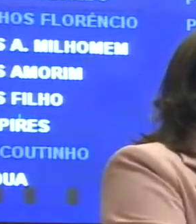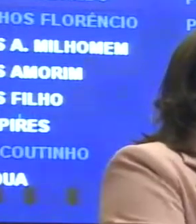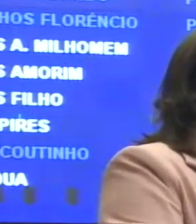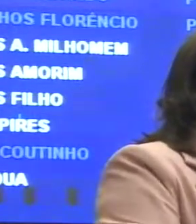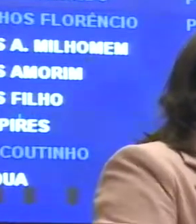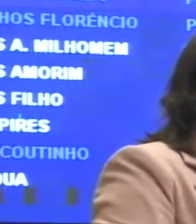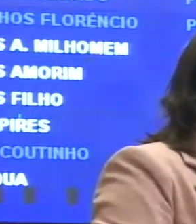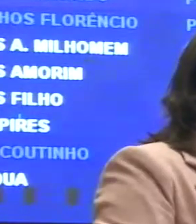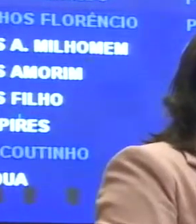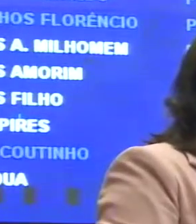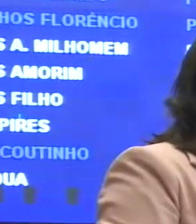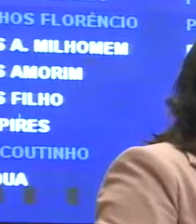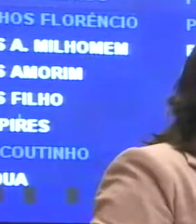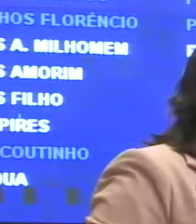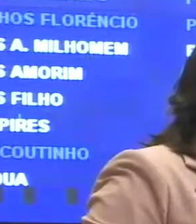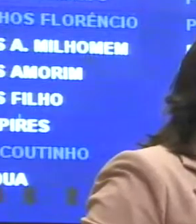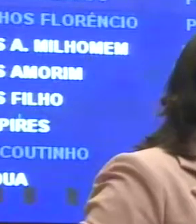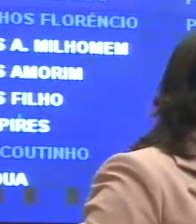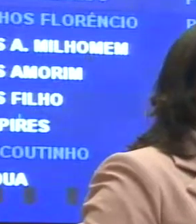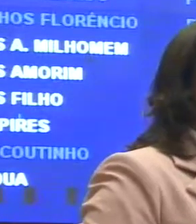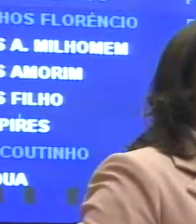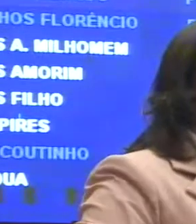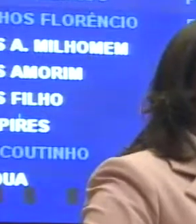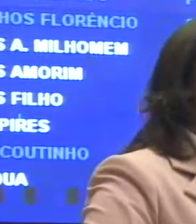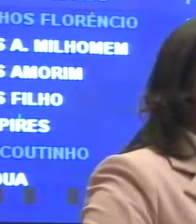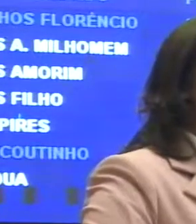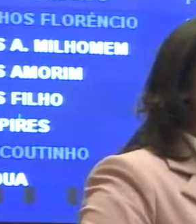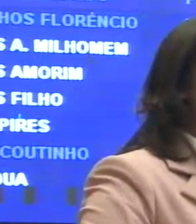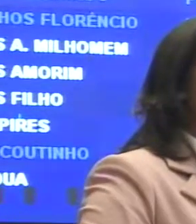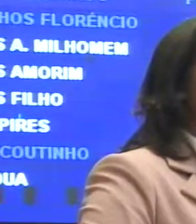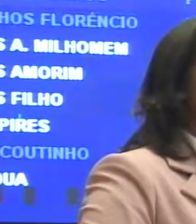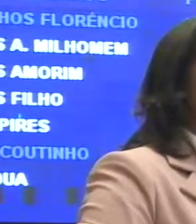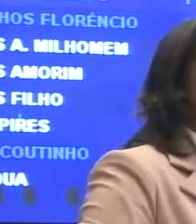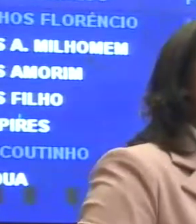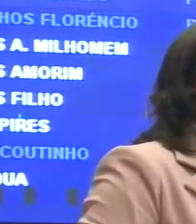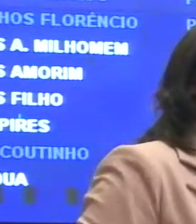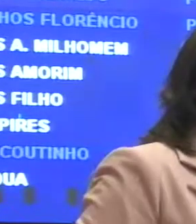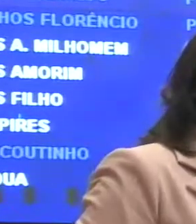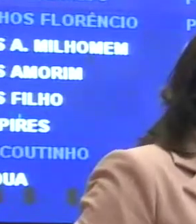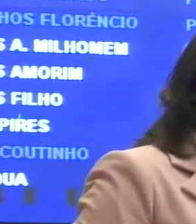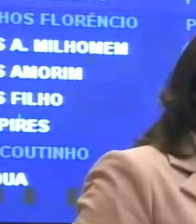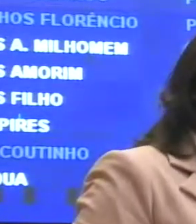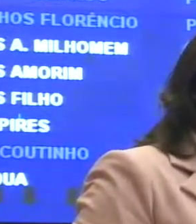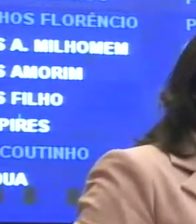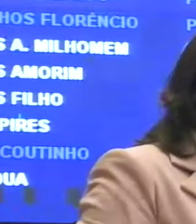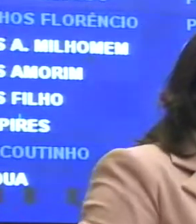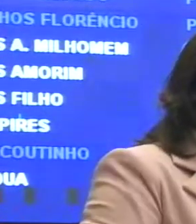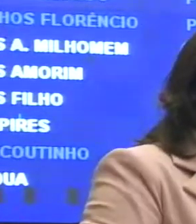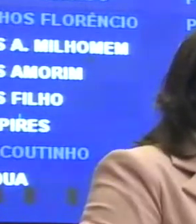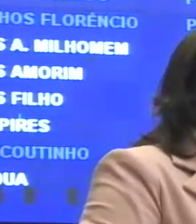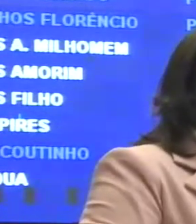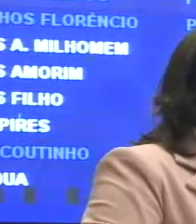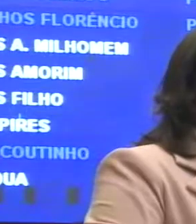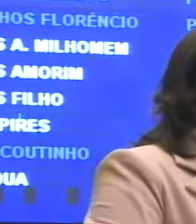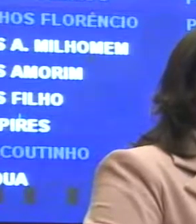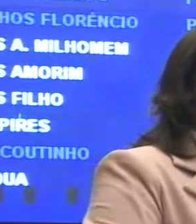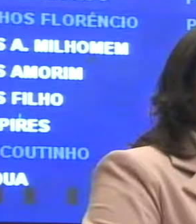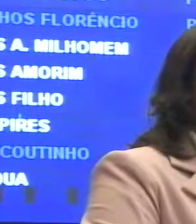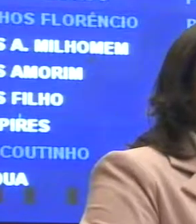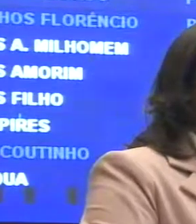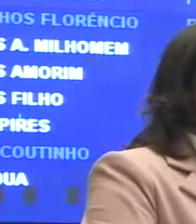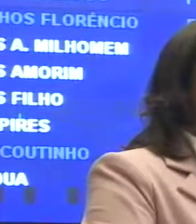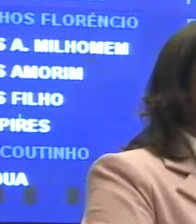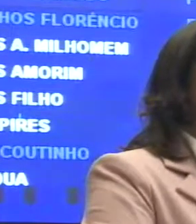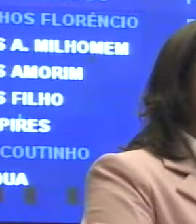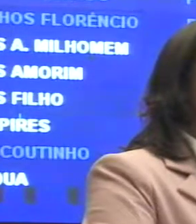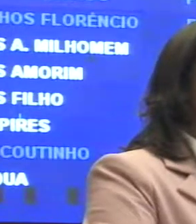vinda do secretário Aloysio aqui na Assembleia. Ele fez, inclusive, declarações sérias de que, na